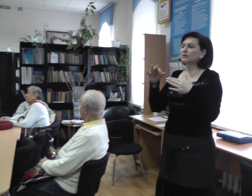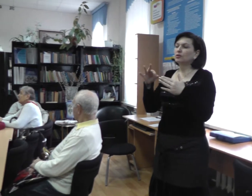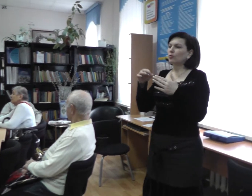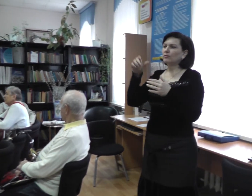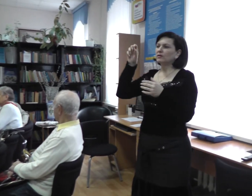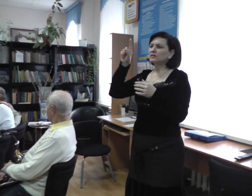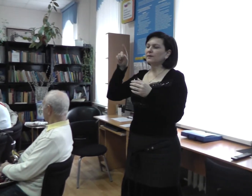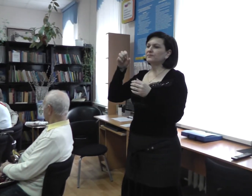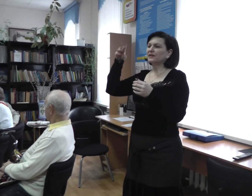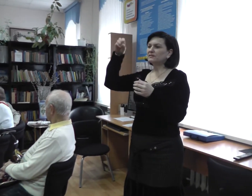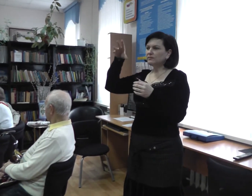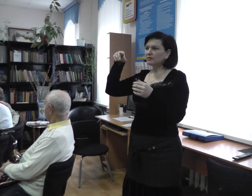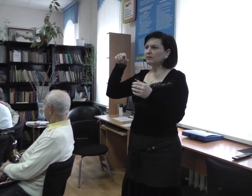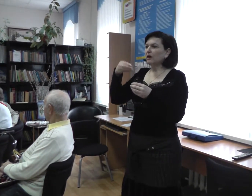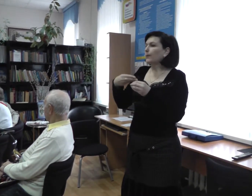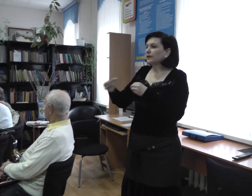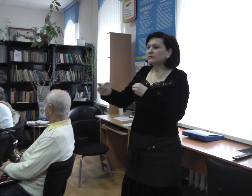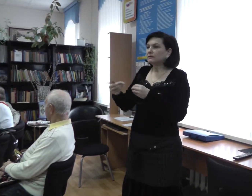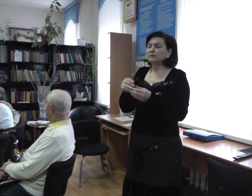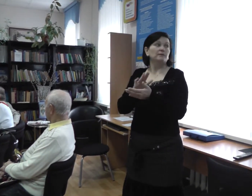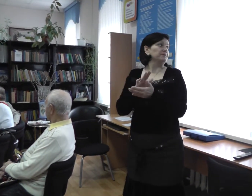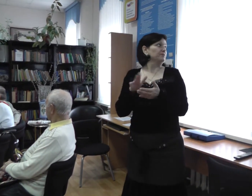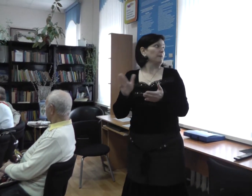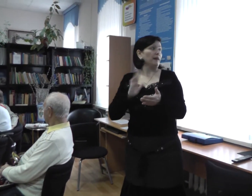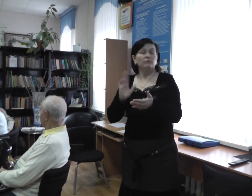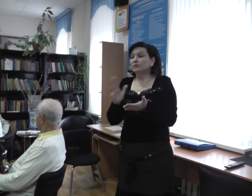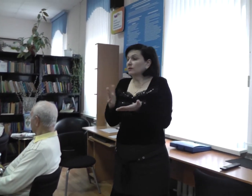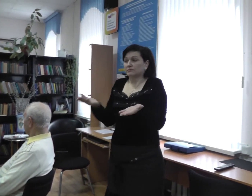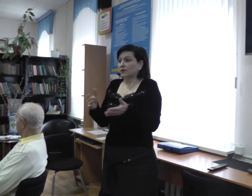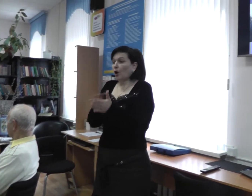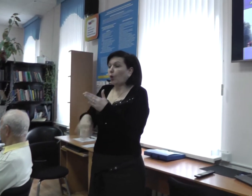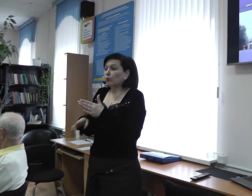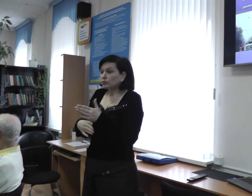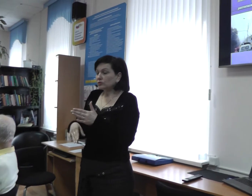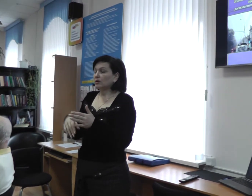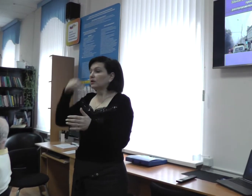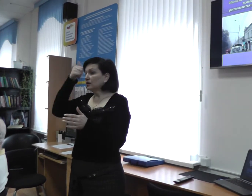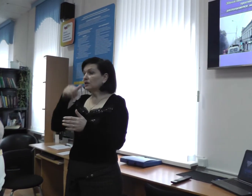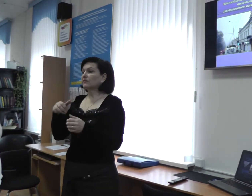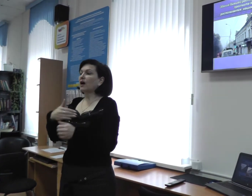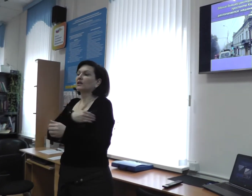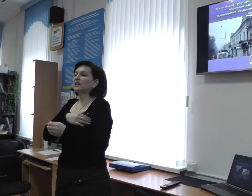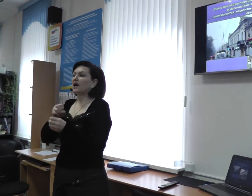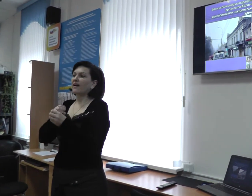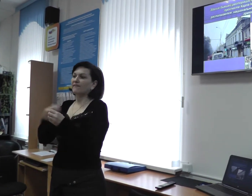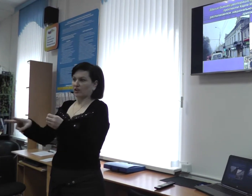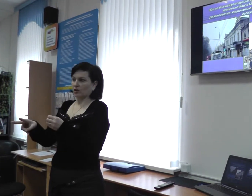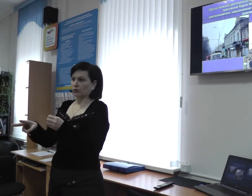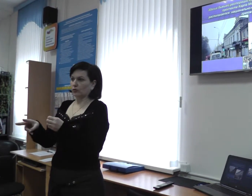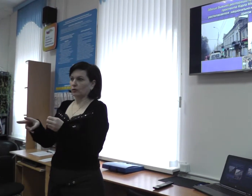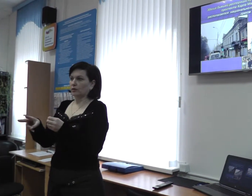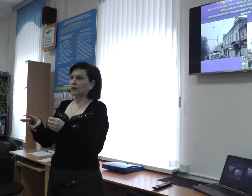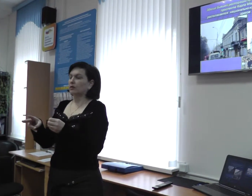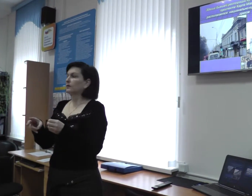блокировать счета этой организации. И были опасения, что греков в конце концов могут выселить во дворец культуры и спорта, на пятом